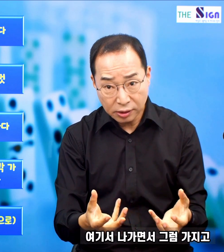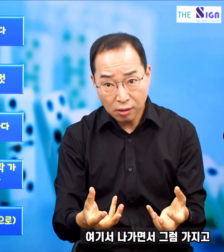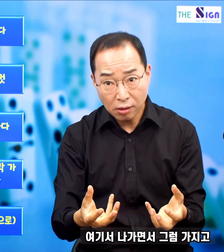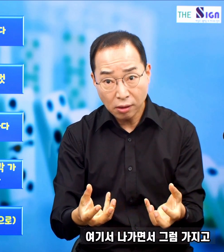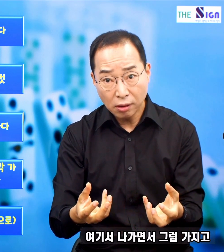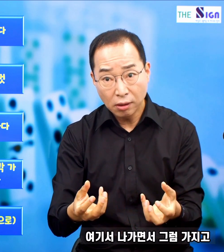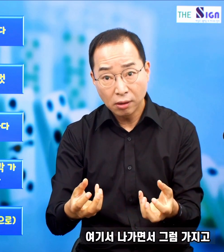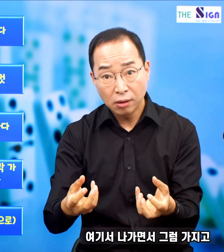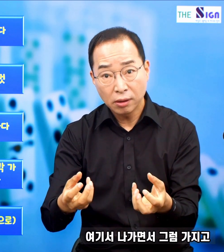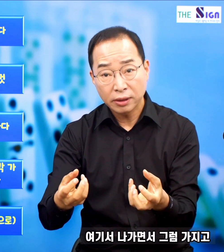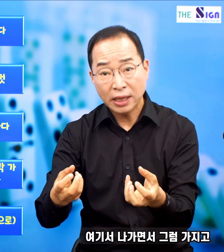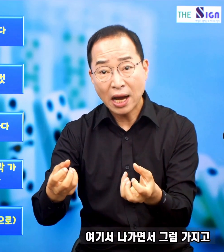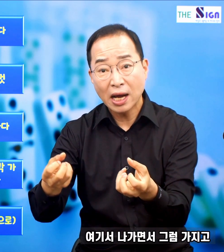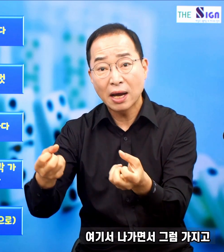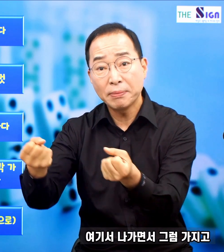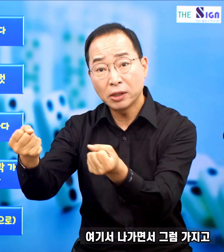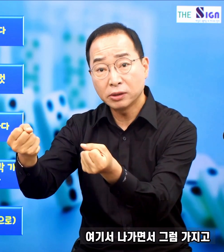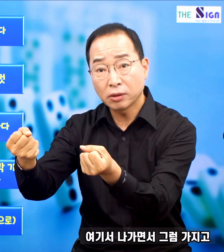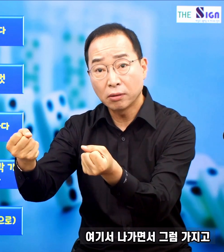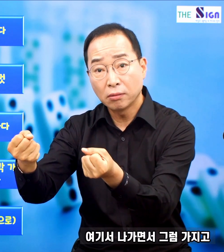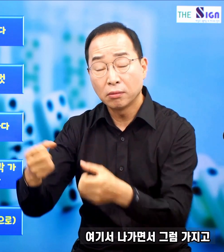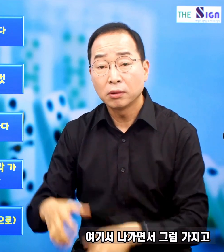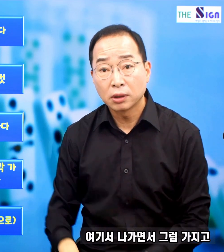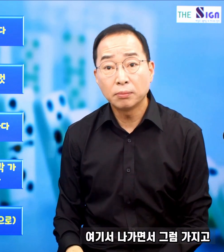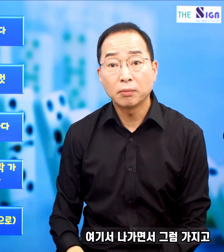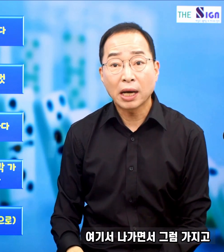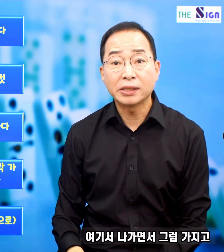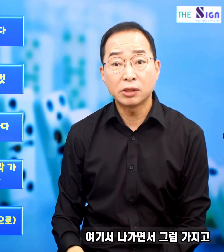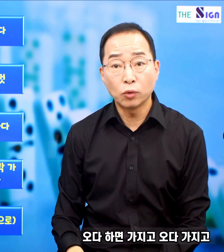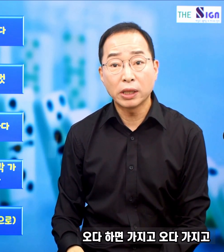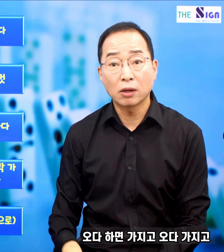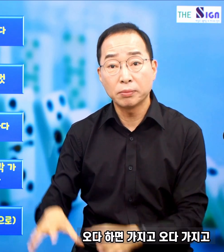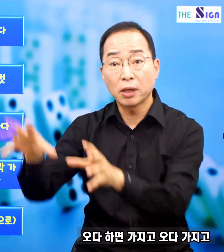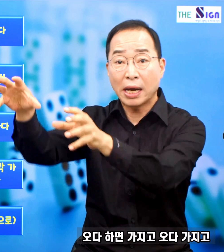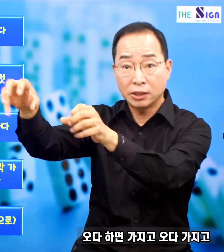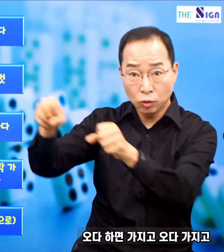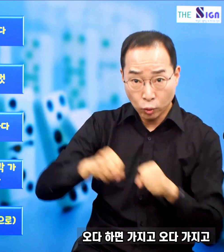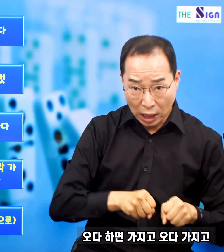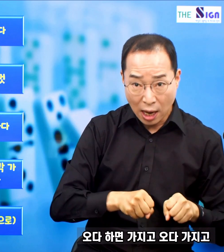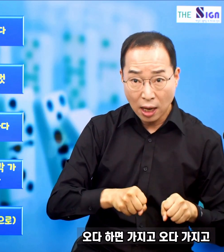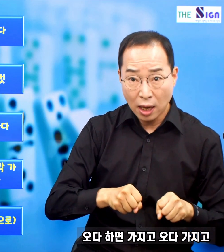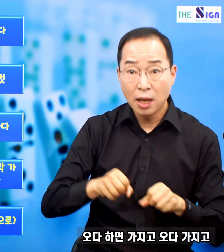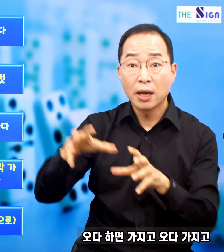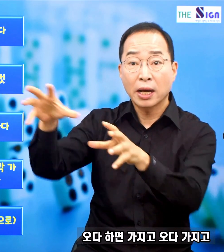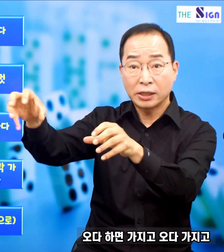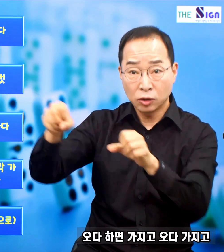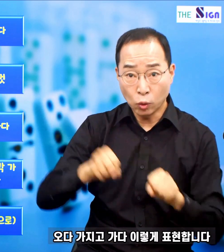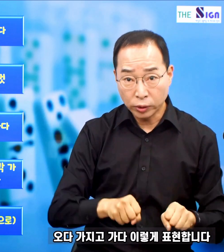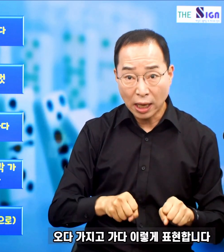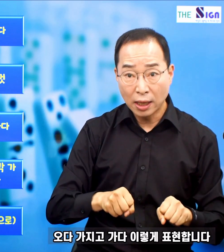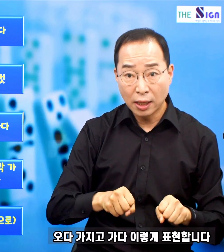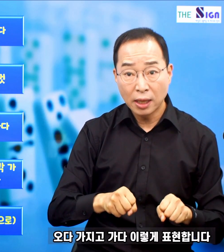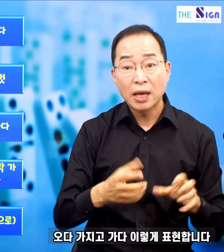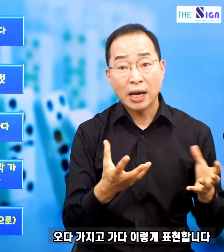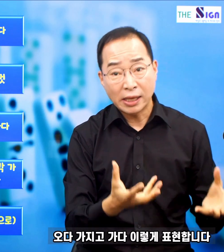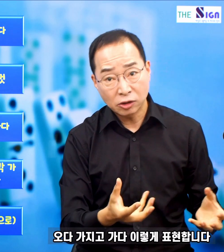여기서 나가면서, 그럼 가지고 오다 그러면 가지고 오다, 가지고 오다, 가지고